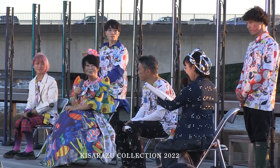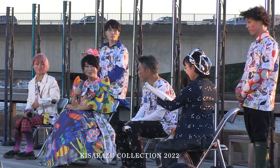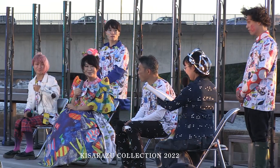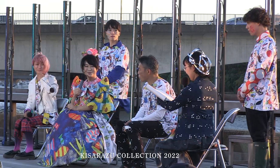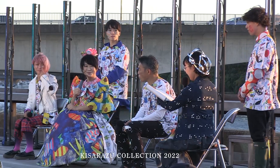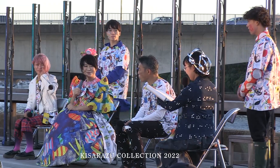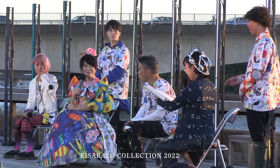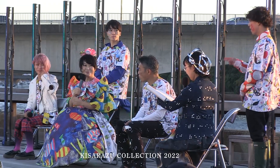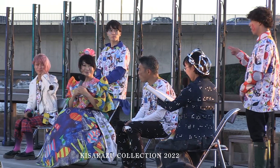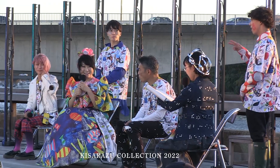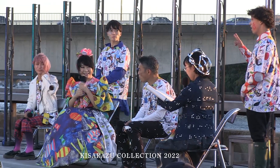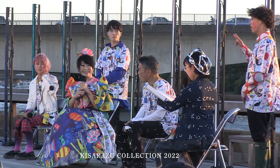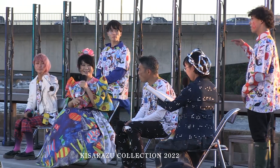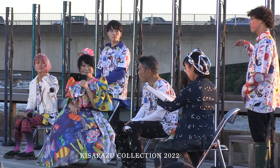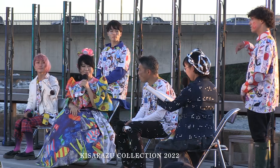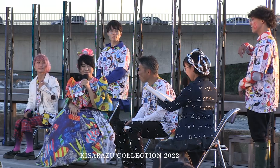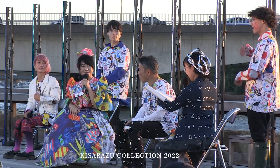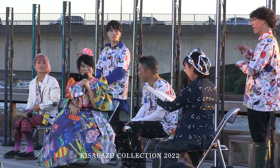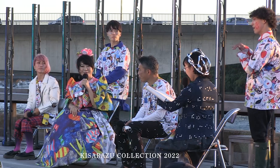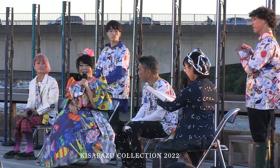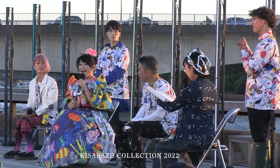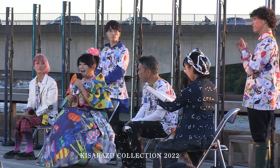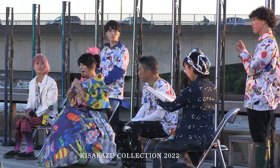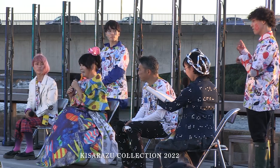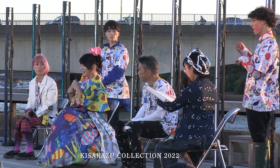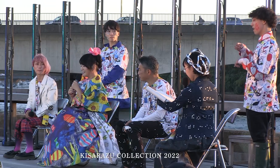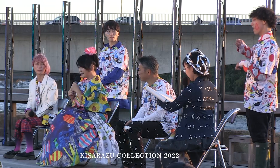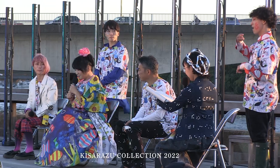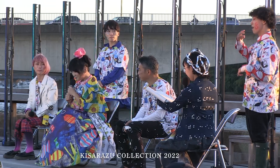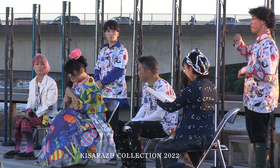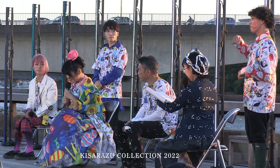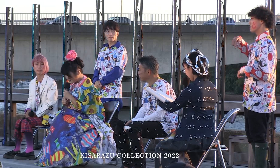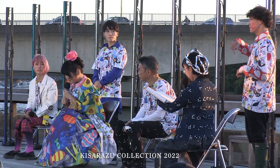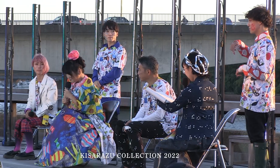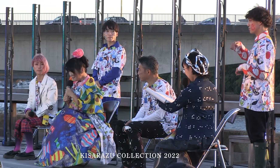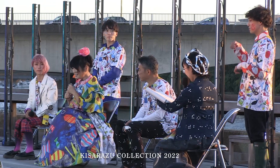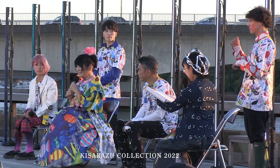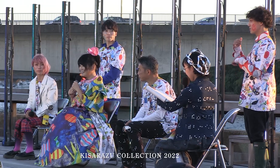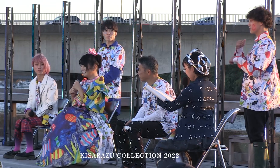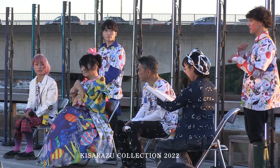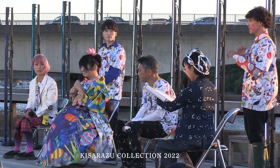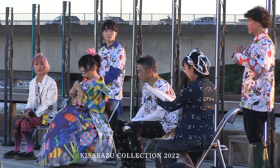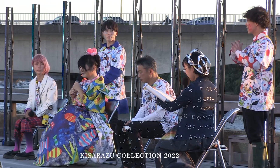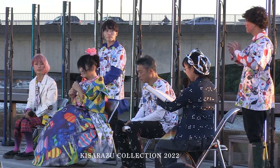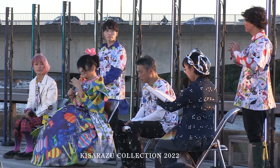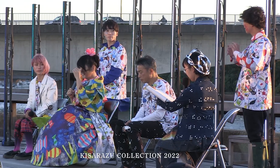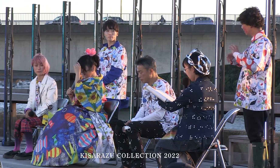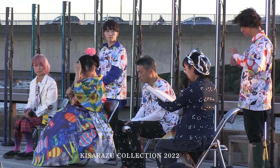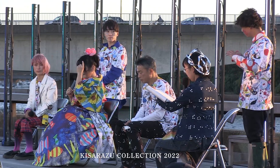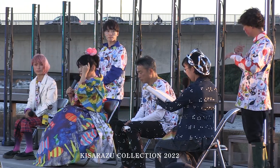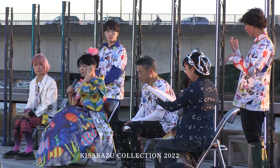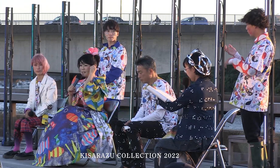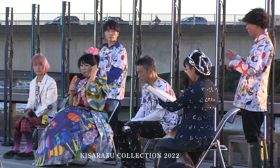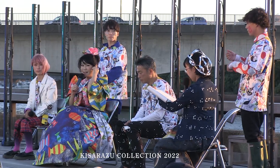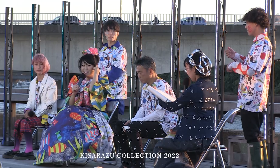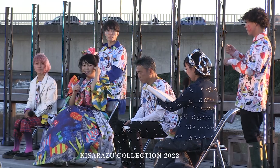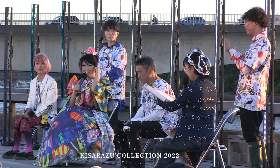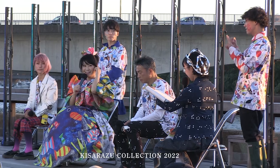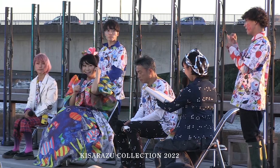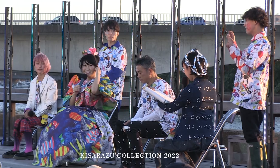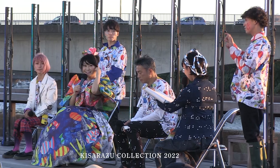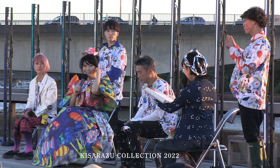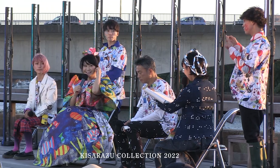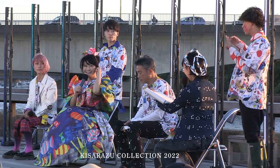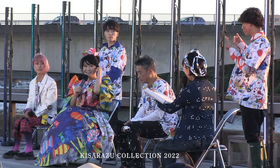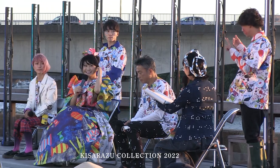また春菜愛さんは、うん、ミスインターナショナルクイーン2009で世界一の称号を得るなど、